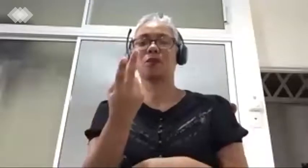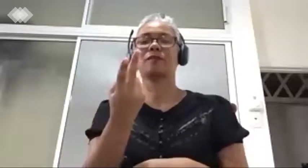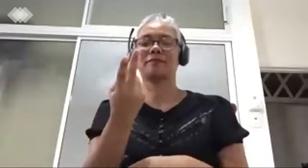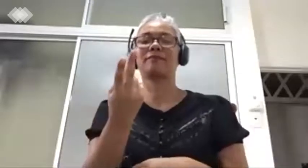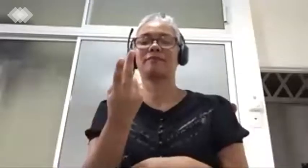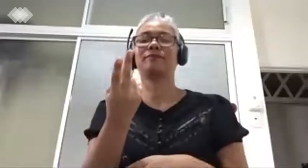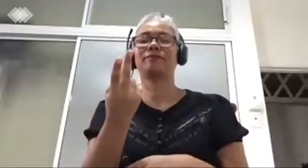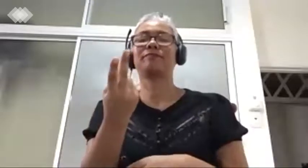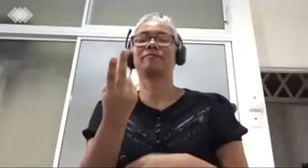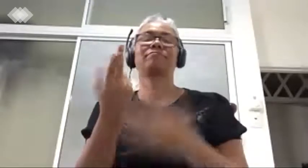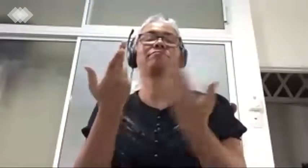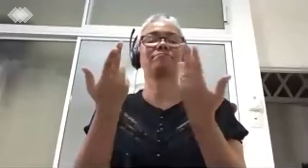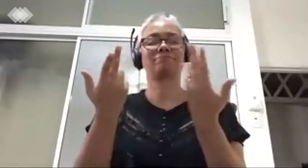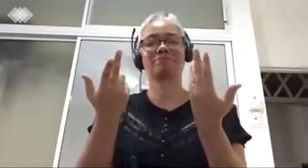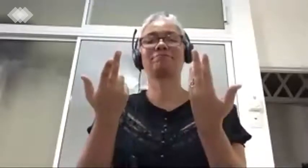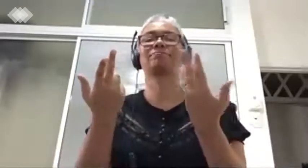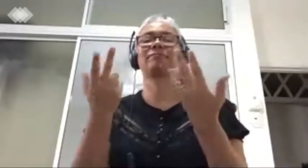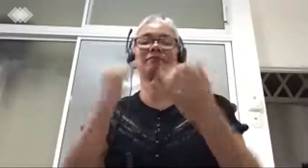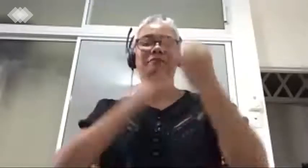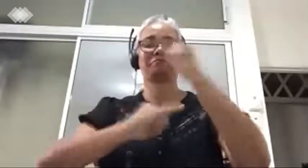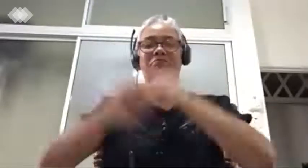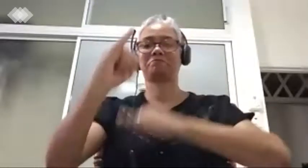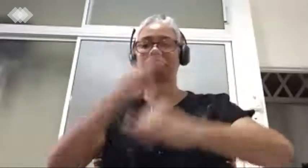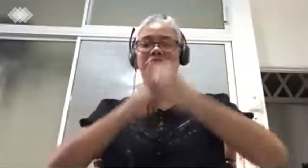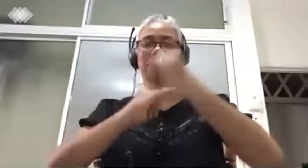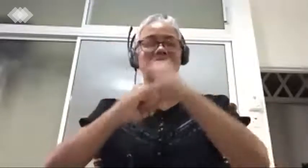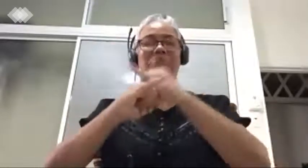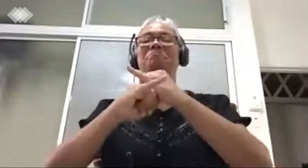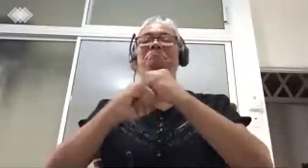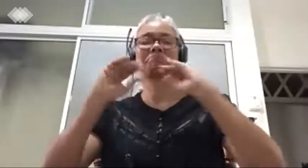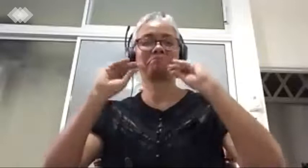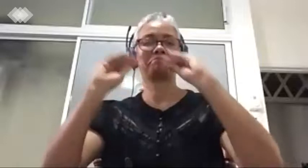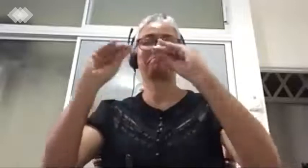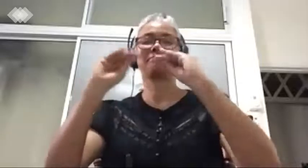la lengua de señas y la importancia de que estos profesionales pues,